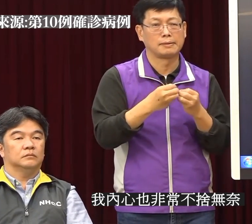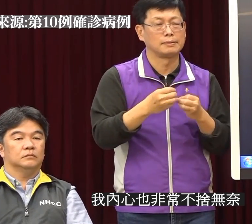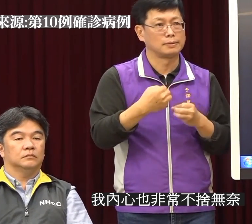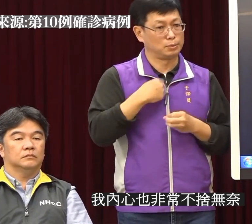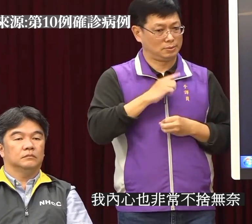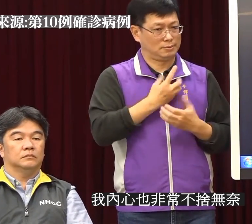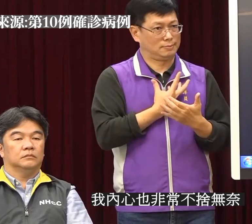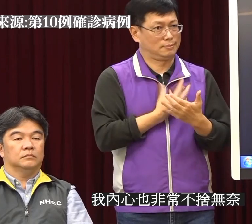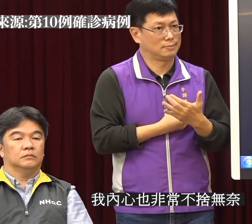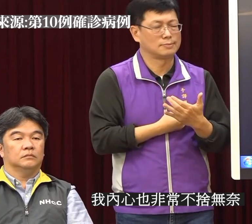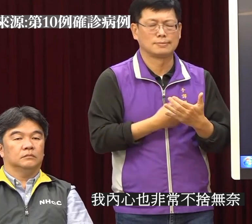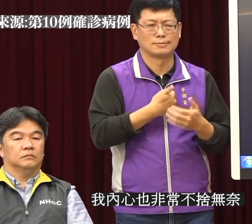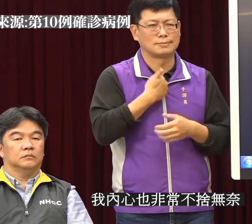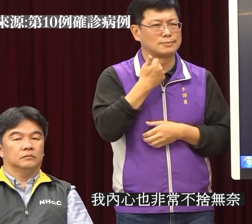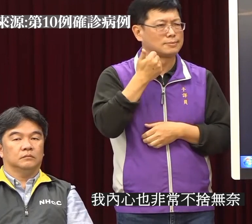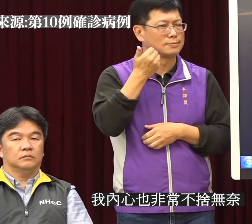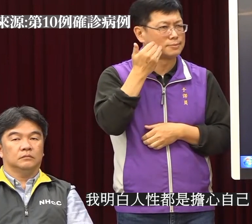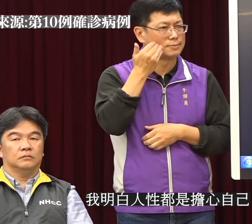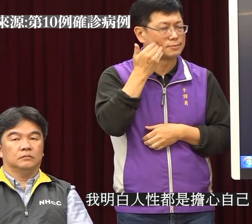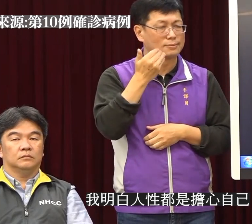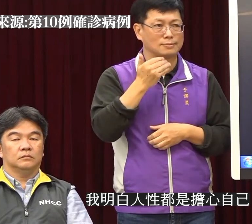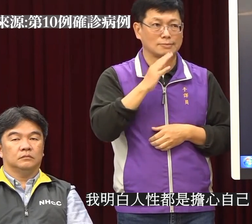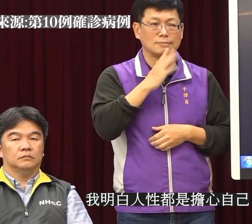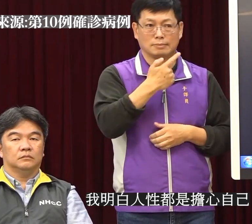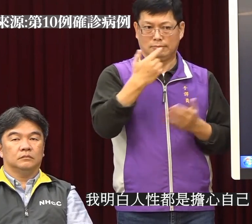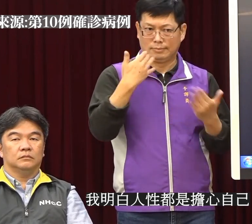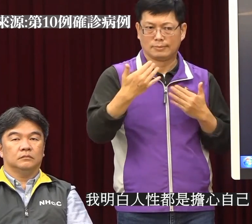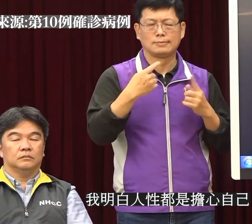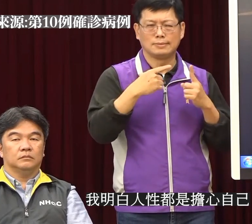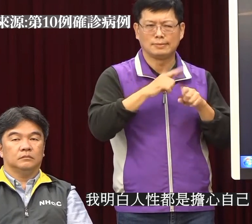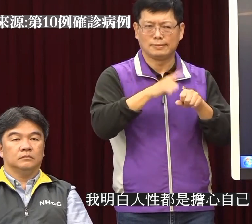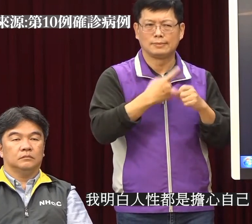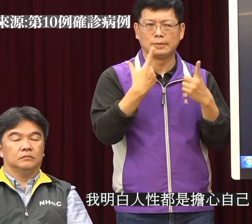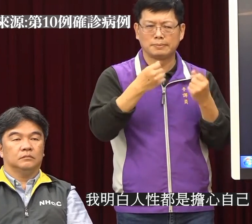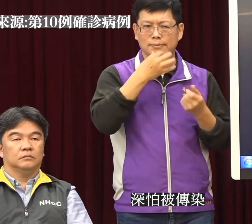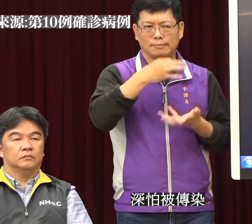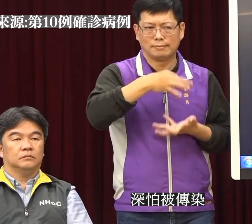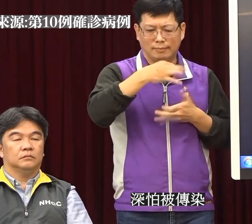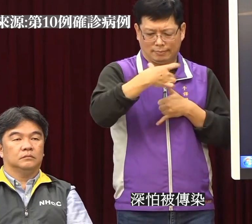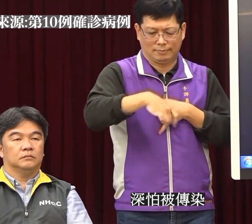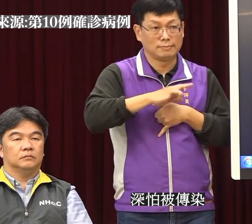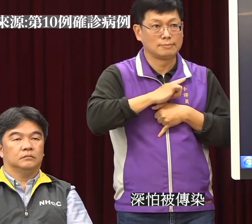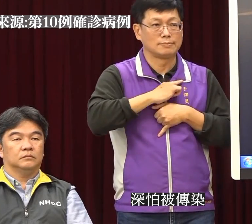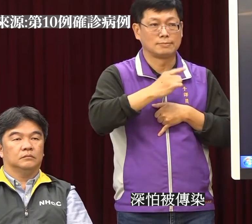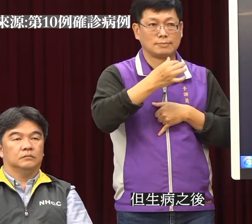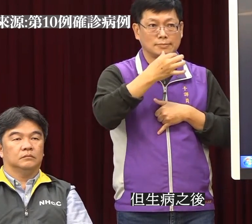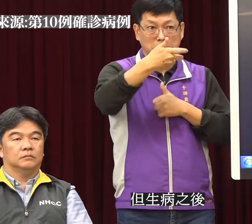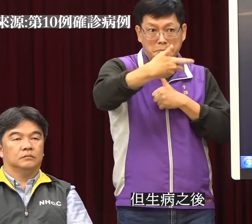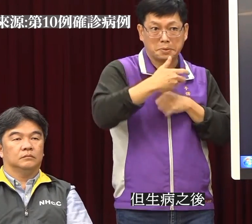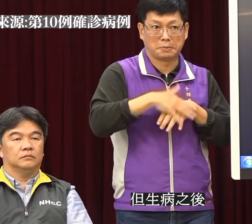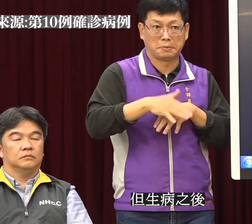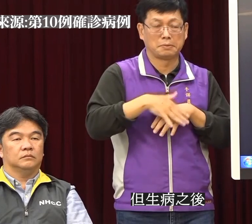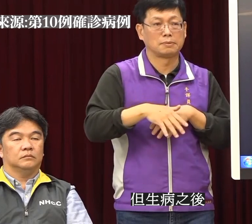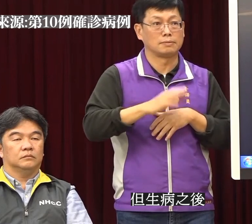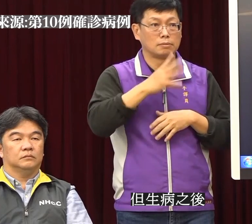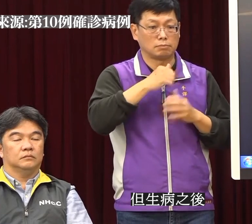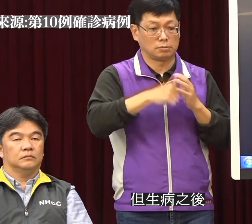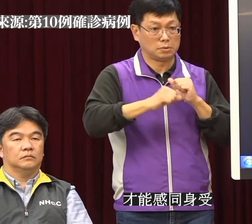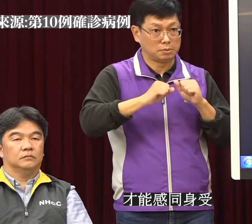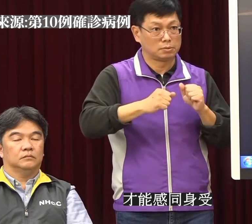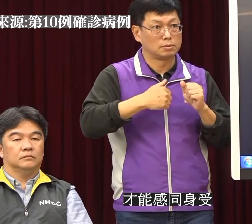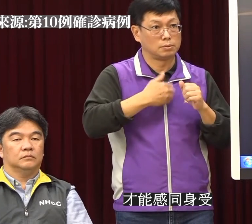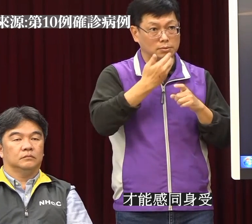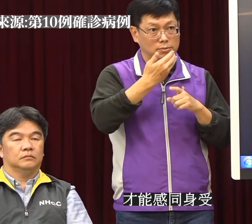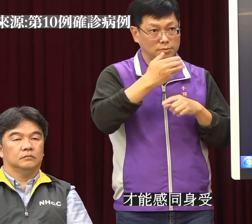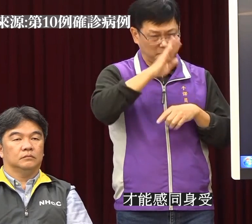内心也非常不舍无奈，明白人性都是担心自己生怕被传染，但生病之后才